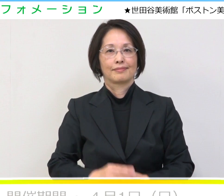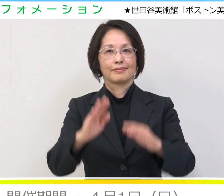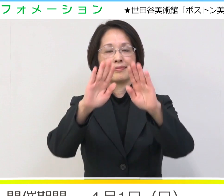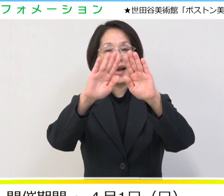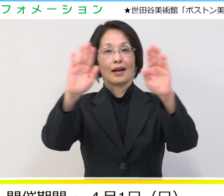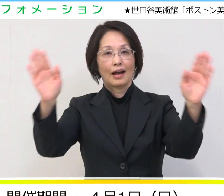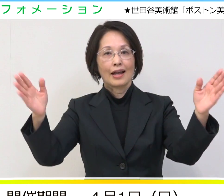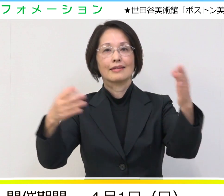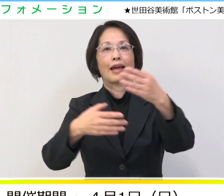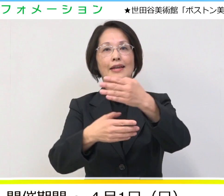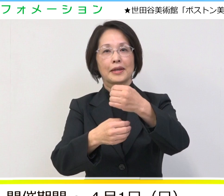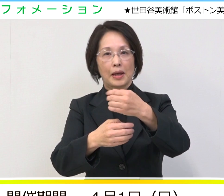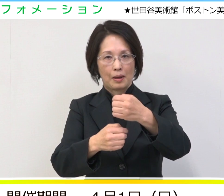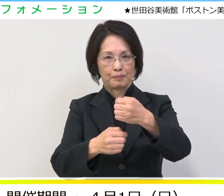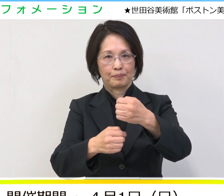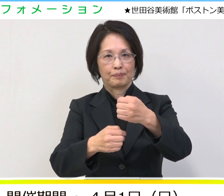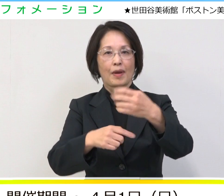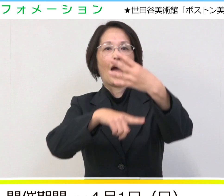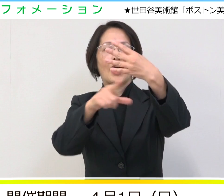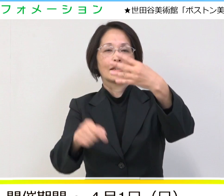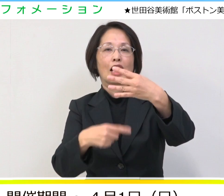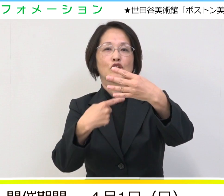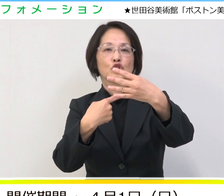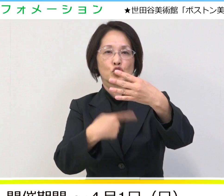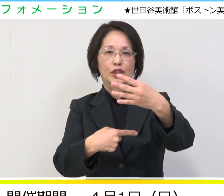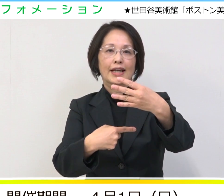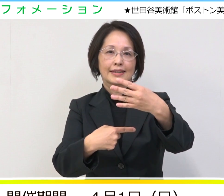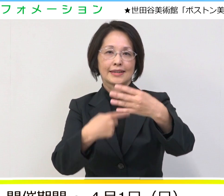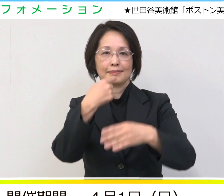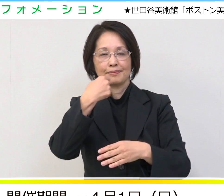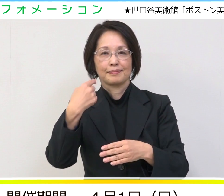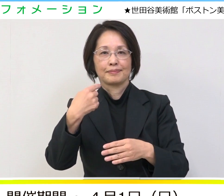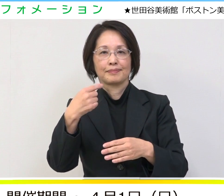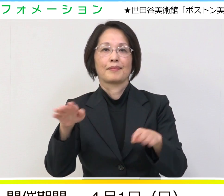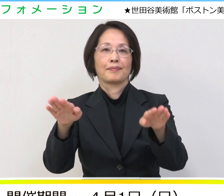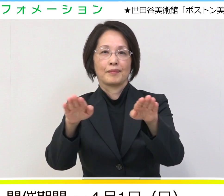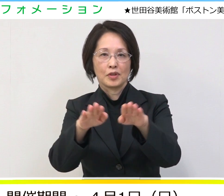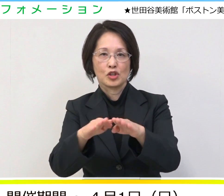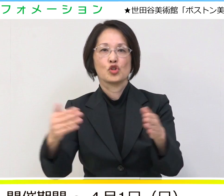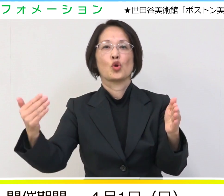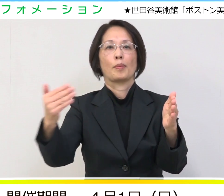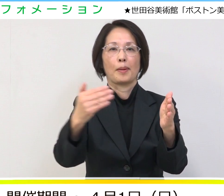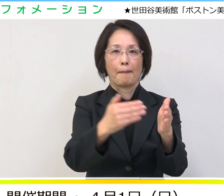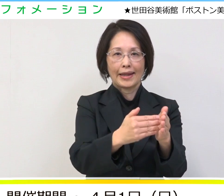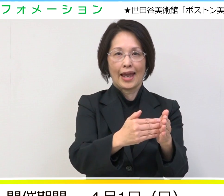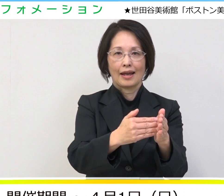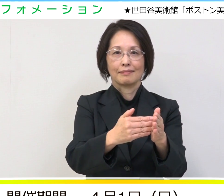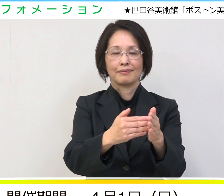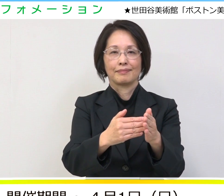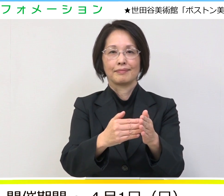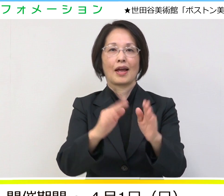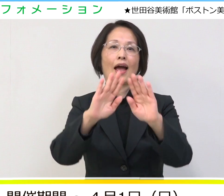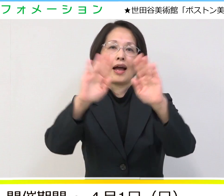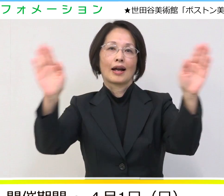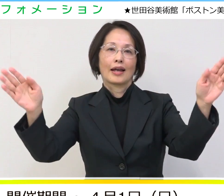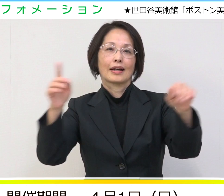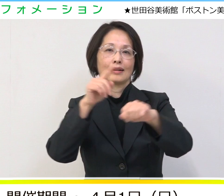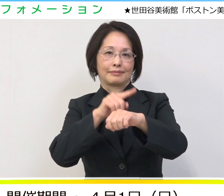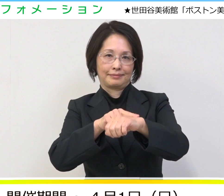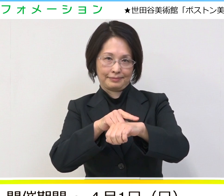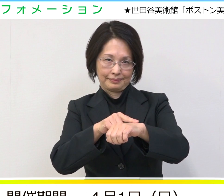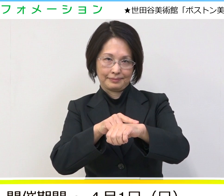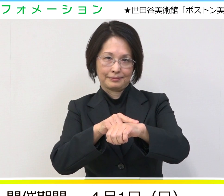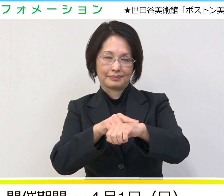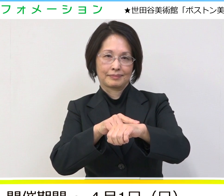開催期間は4月1日日曜日まで開館時間は午前